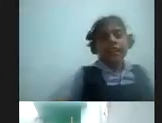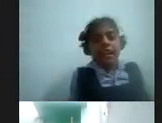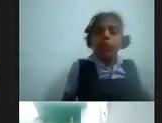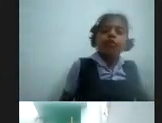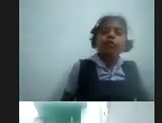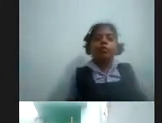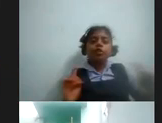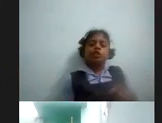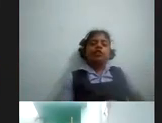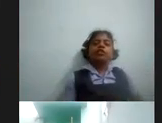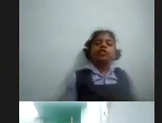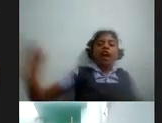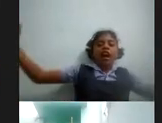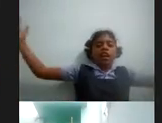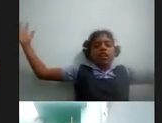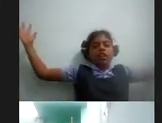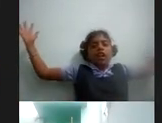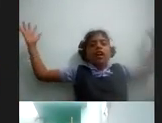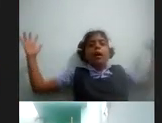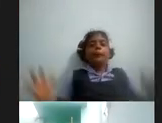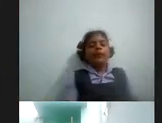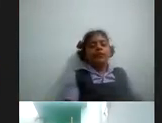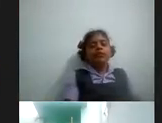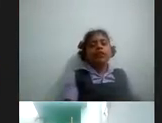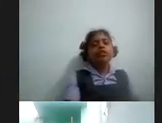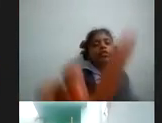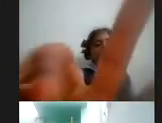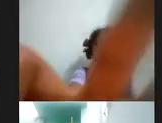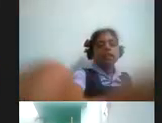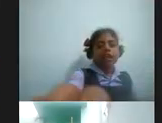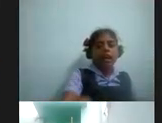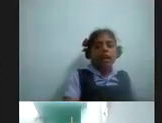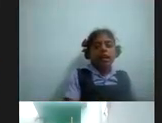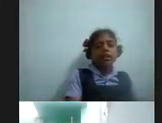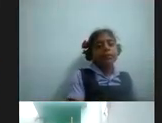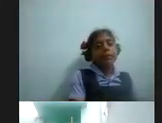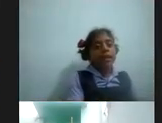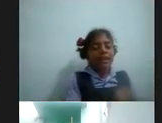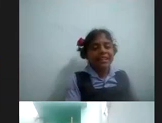అనగనగా ఒక ఊర్లో ఒక చానా పెద్ద ఇల్లు ఉండేదంట అది